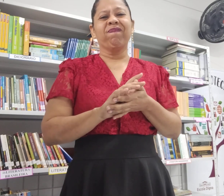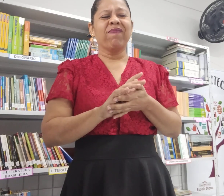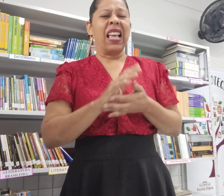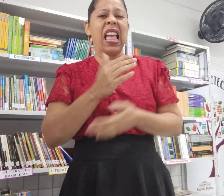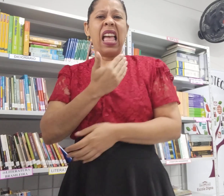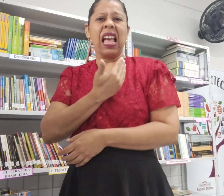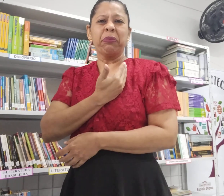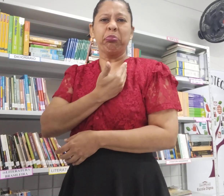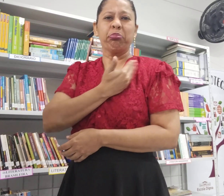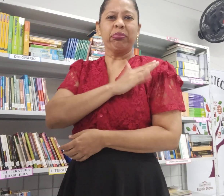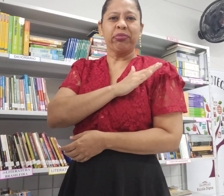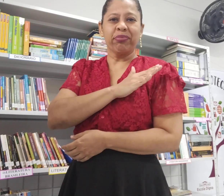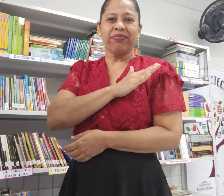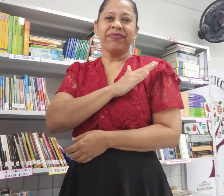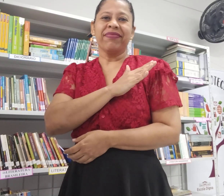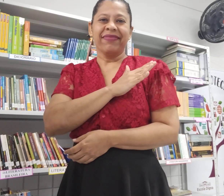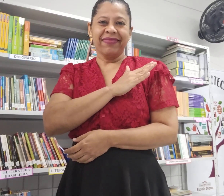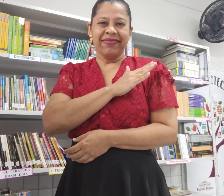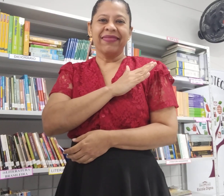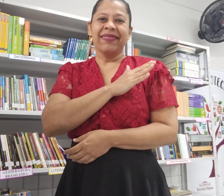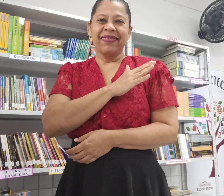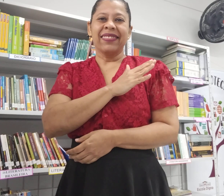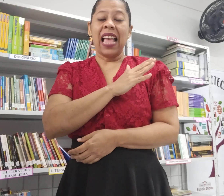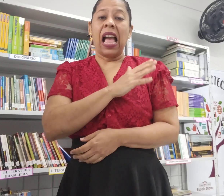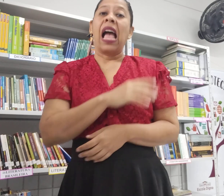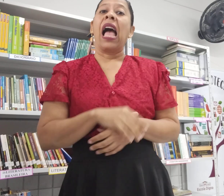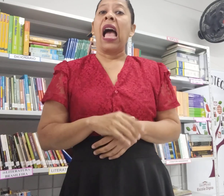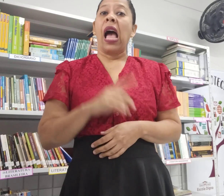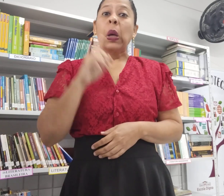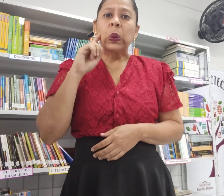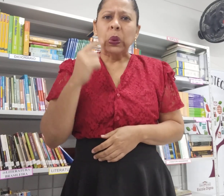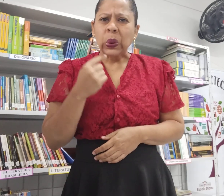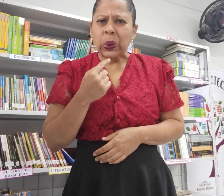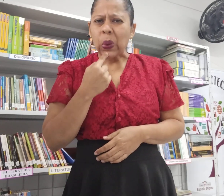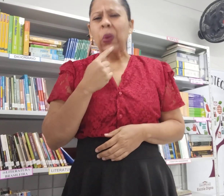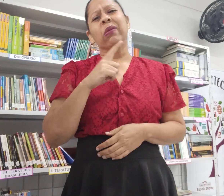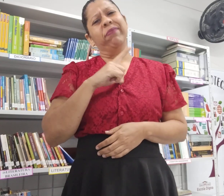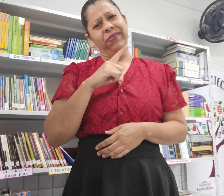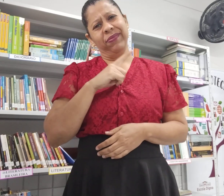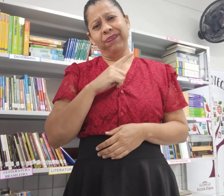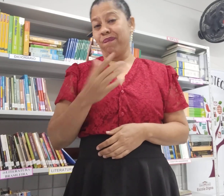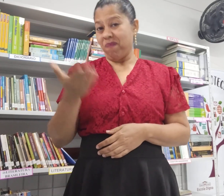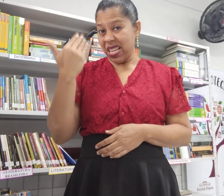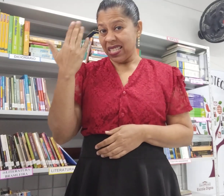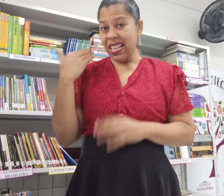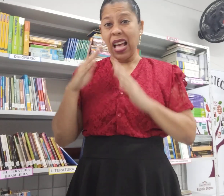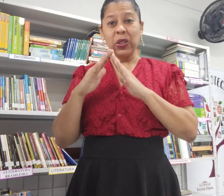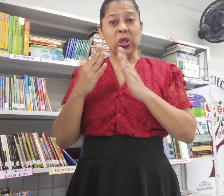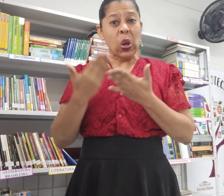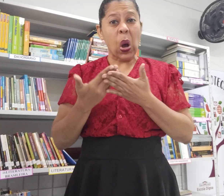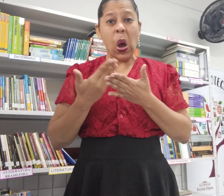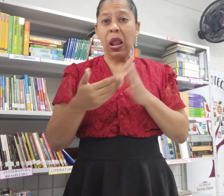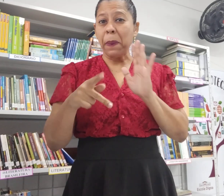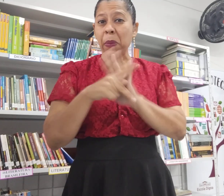Então, naquela época, não haviam escolas para os sujeitos surdos. Com esta